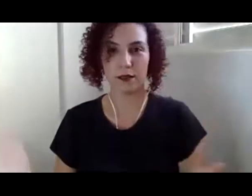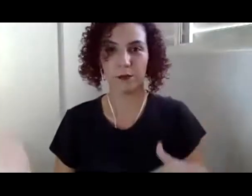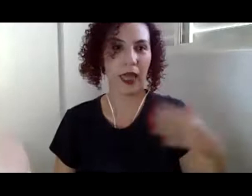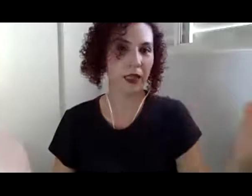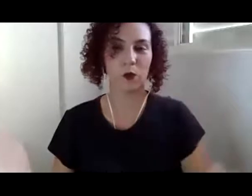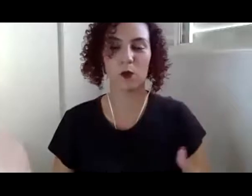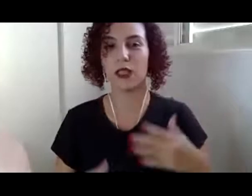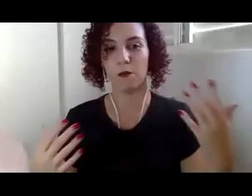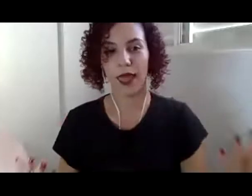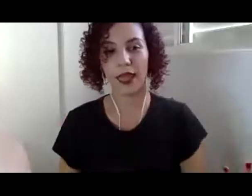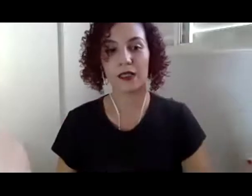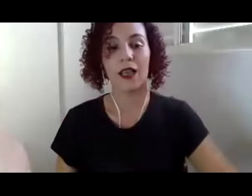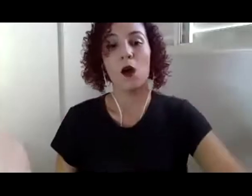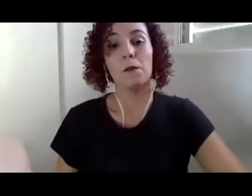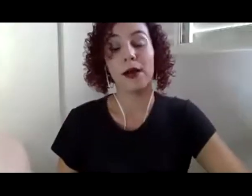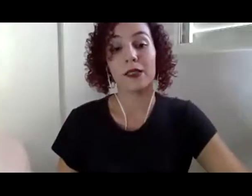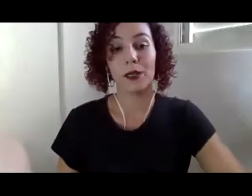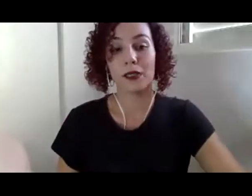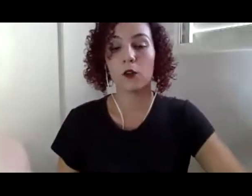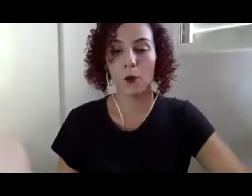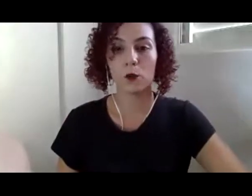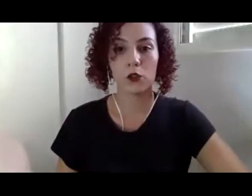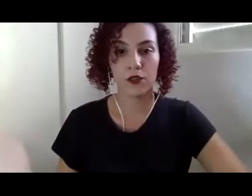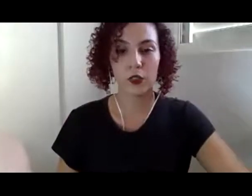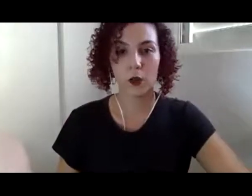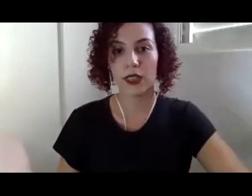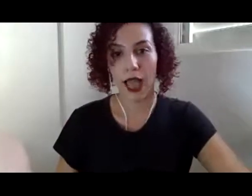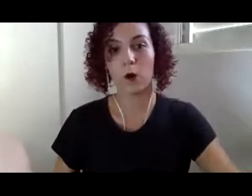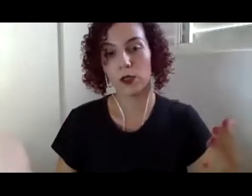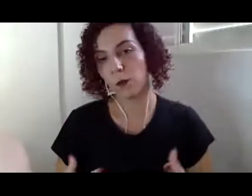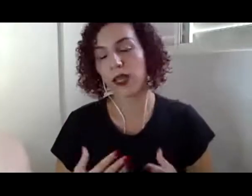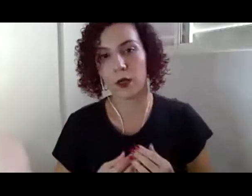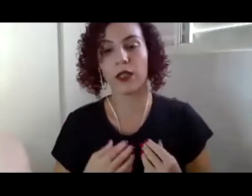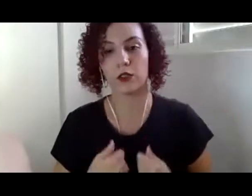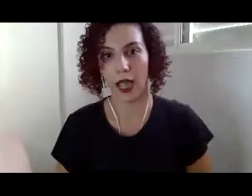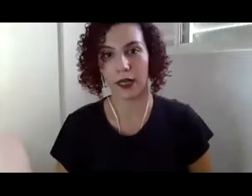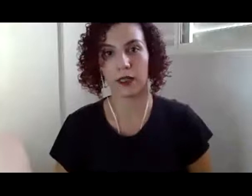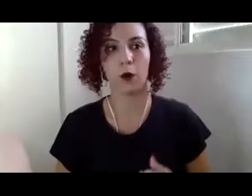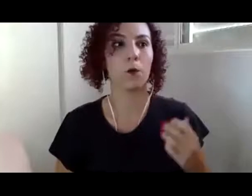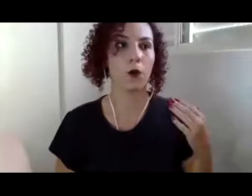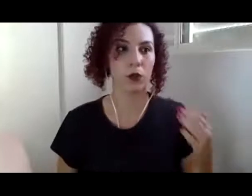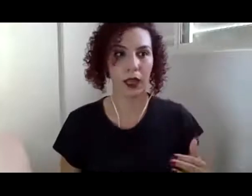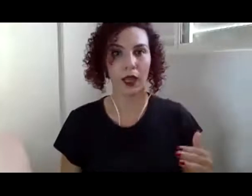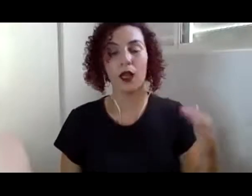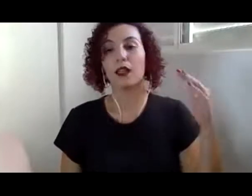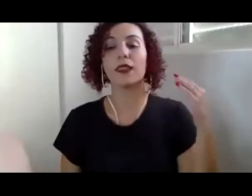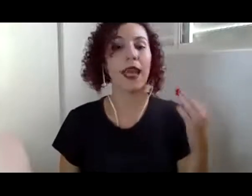existem as perdas, os decibéis, mas pensando no ponto de vista social, isso é uma questão identitária.